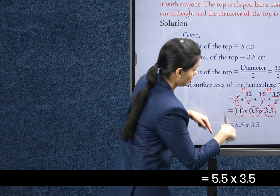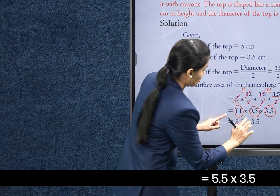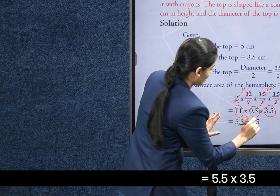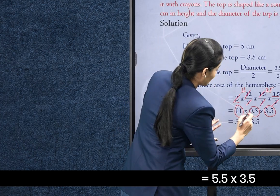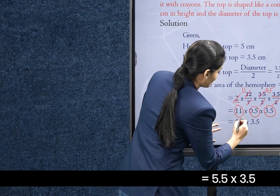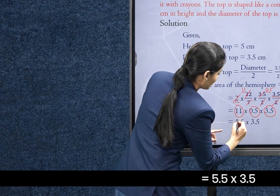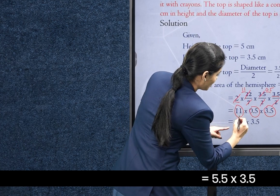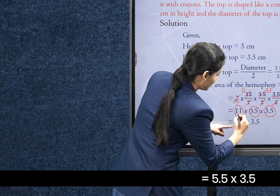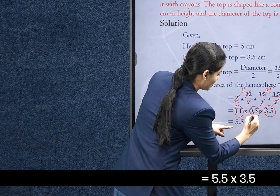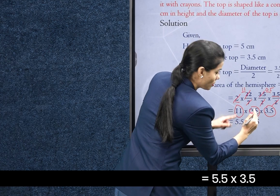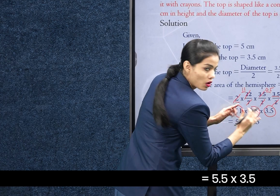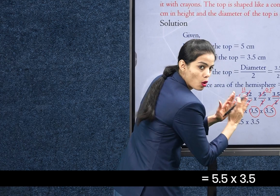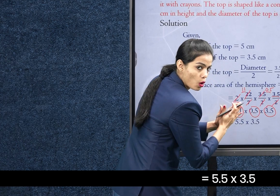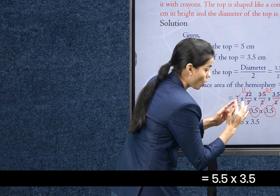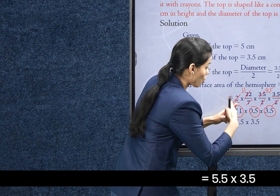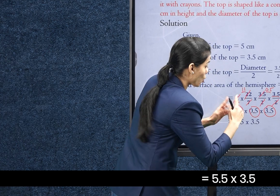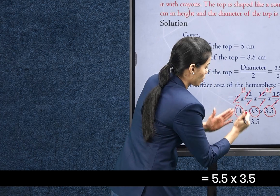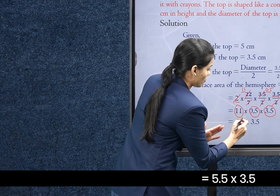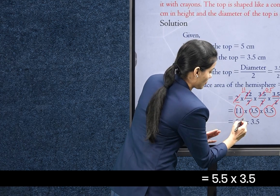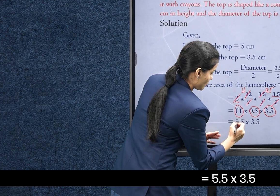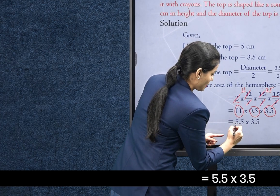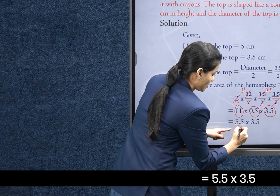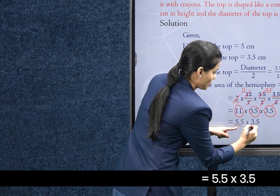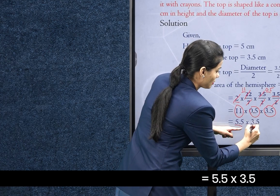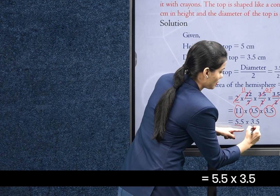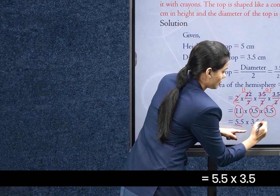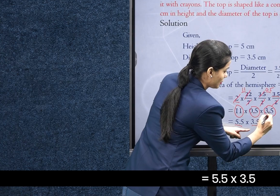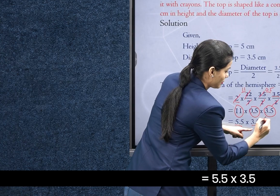बरोबर 5.5 गुणिले 3.5.